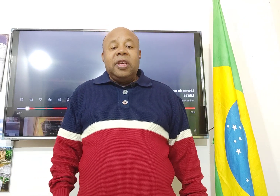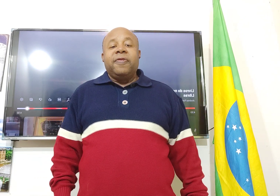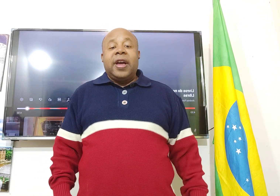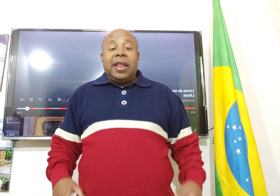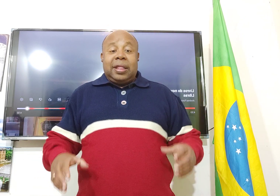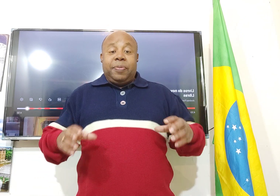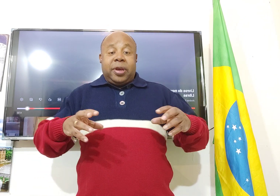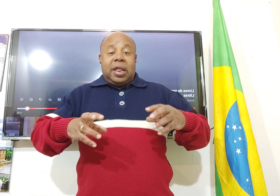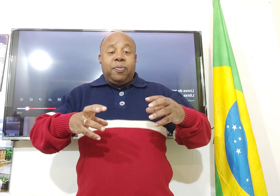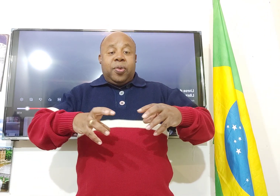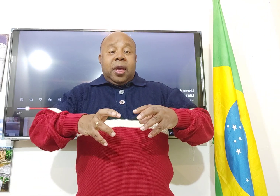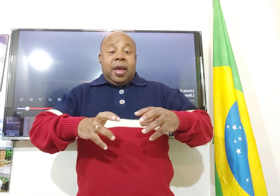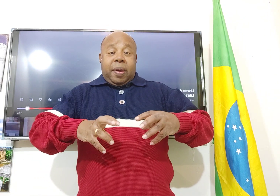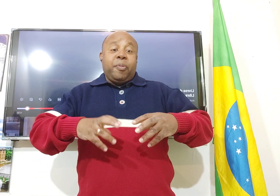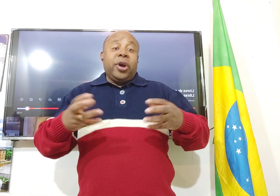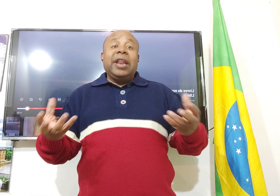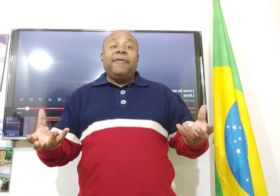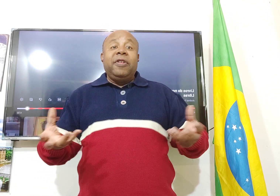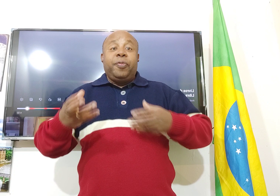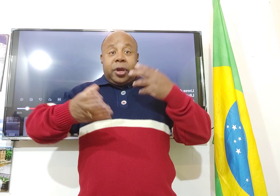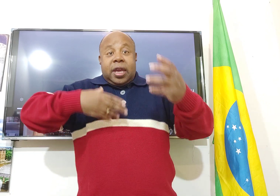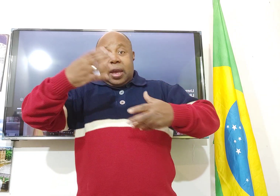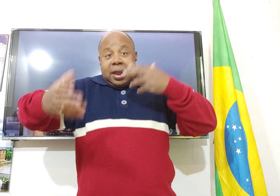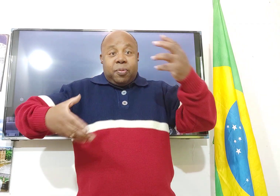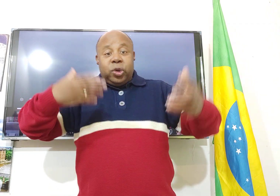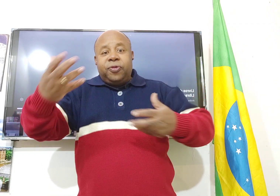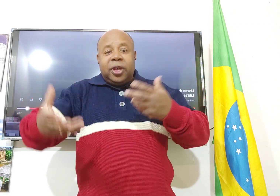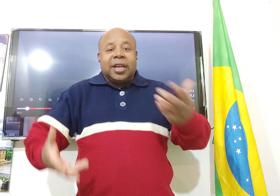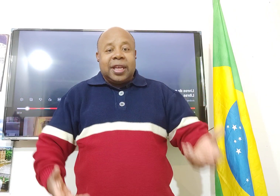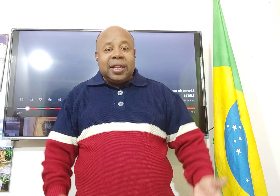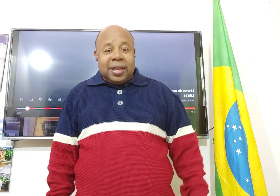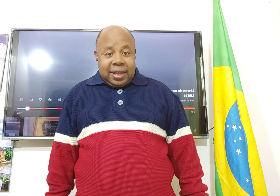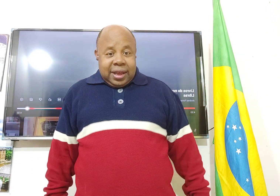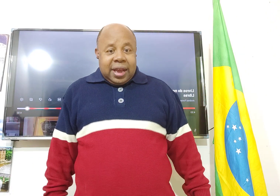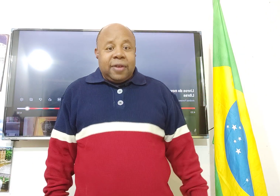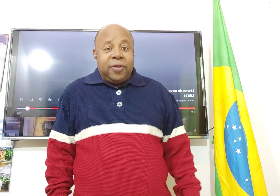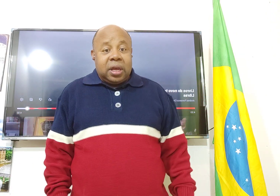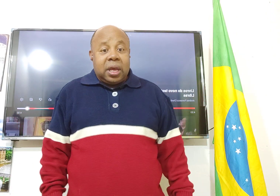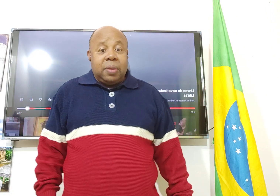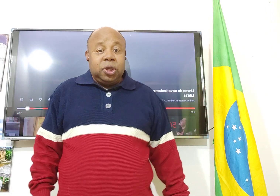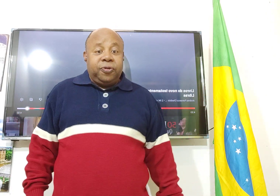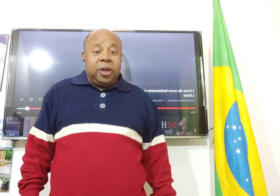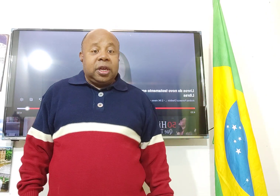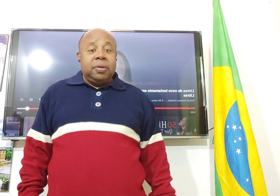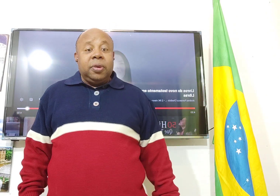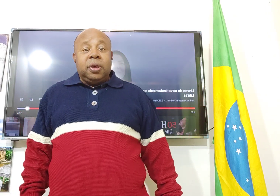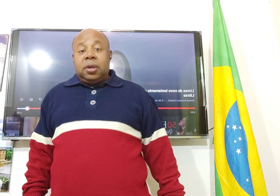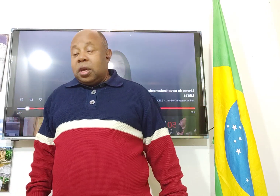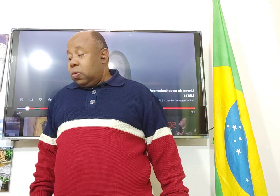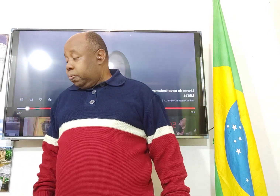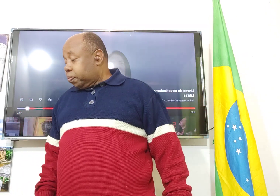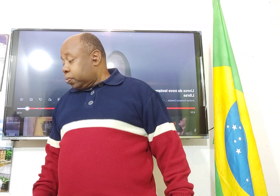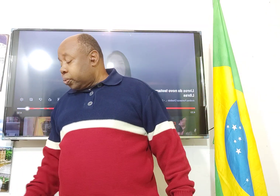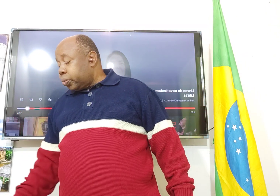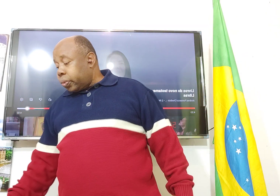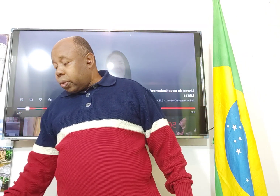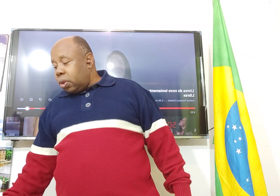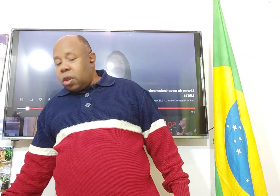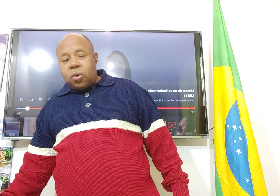viva, ela é assim, porque é bom que ela é viva porque ela modifica, né? Ela modifica. Então,